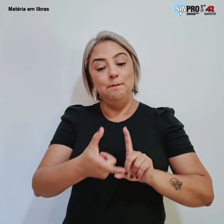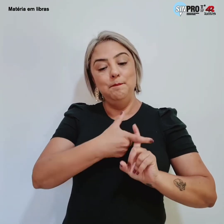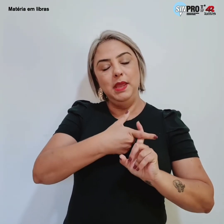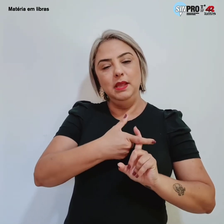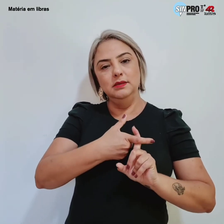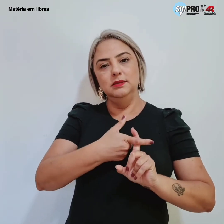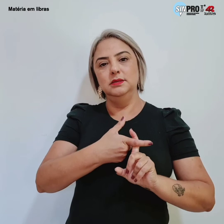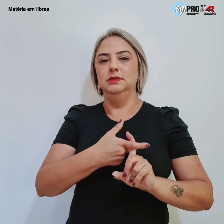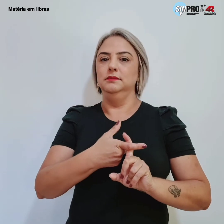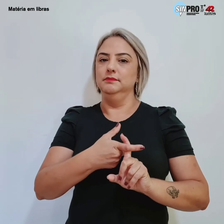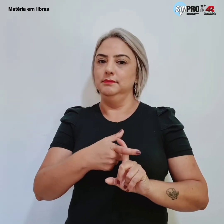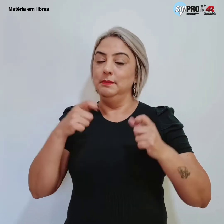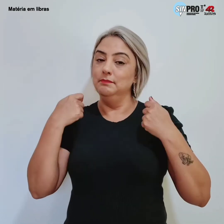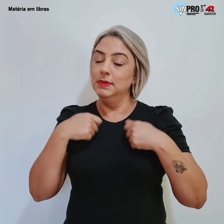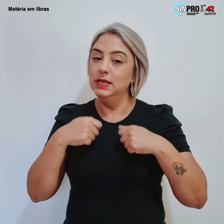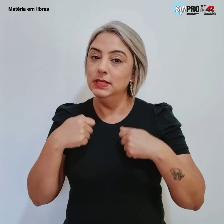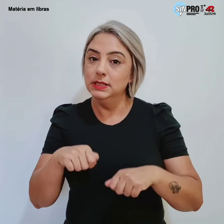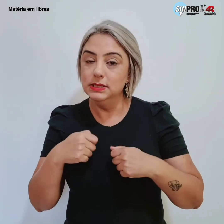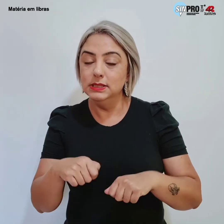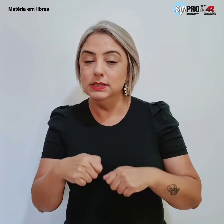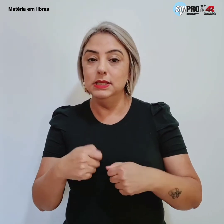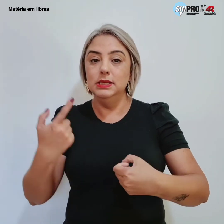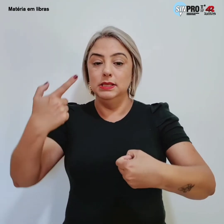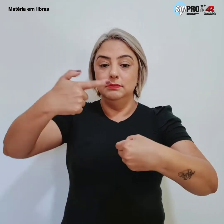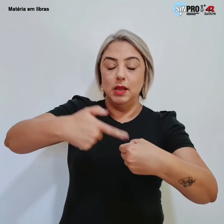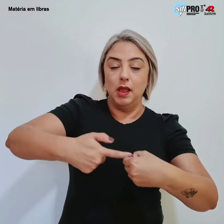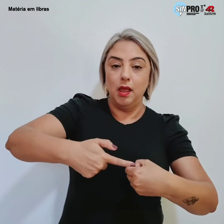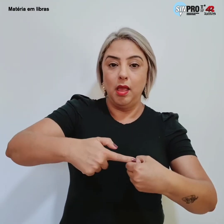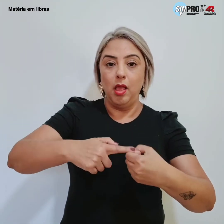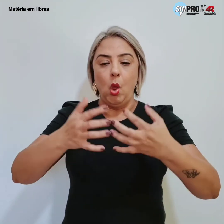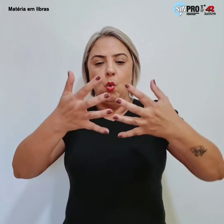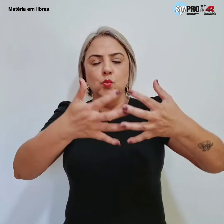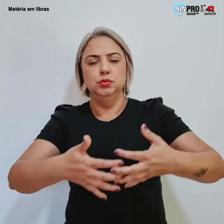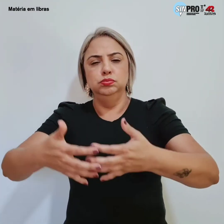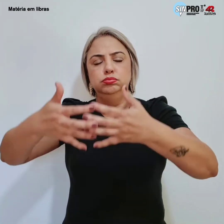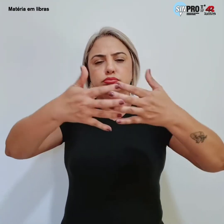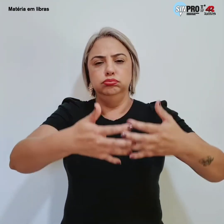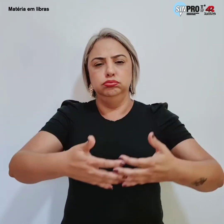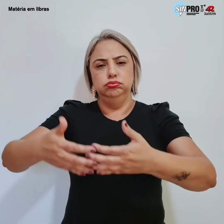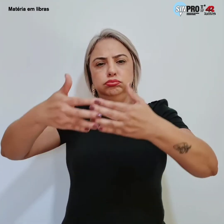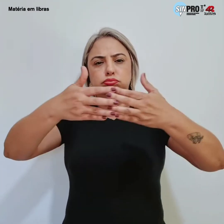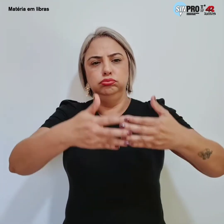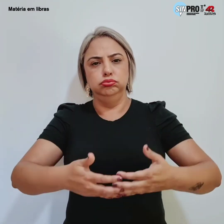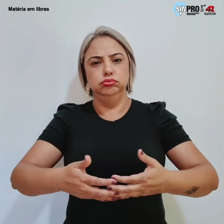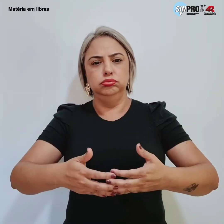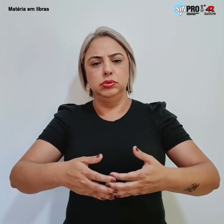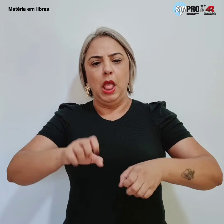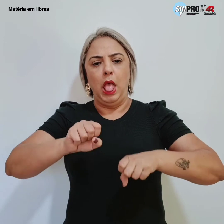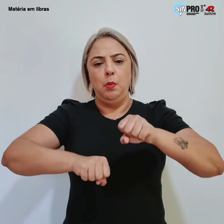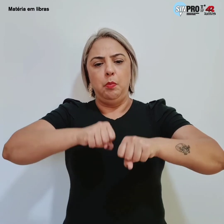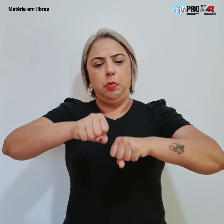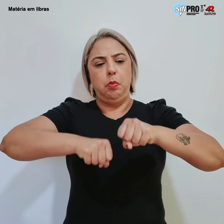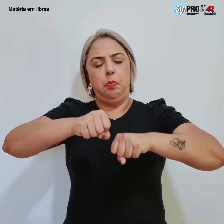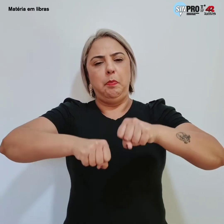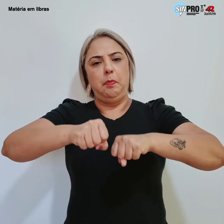petrodependente. Precisa de combustível para mover caminhões, para mover os tratores nas